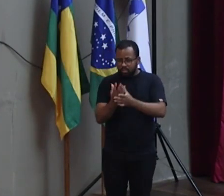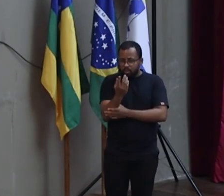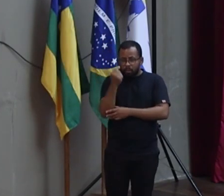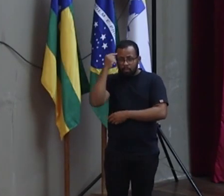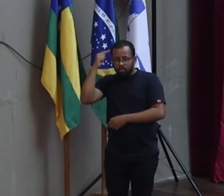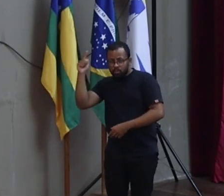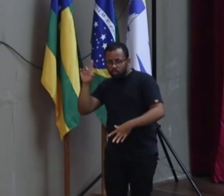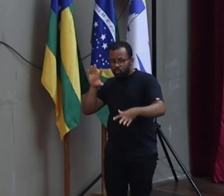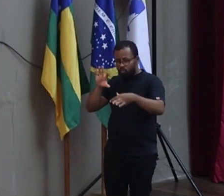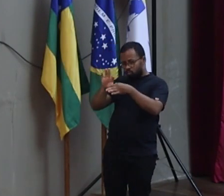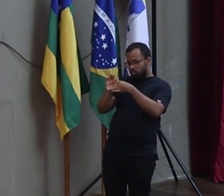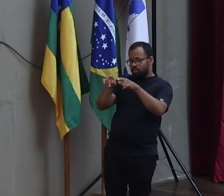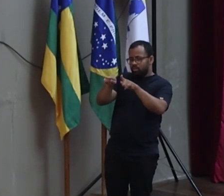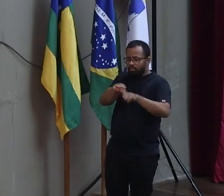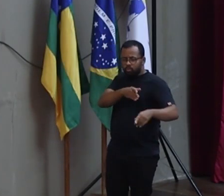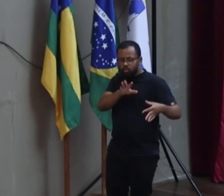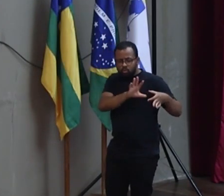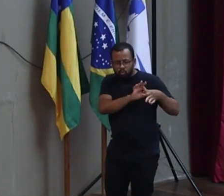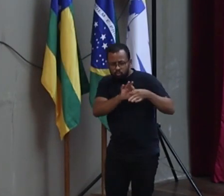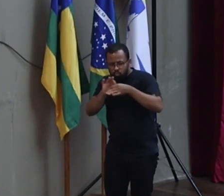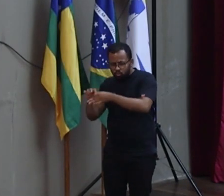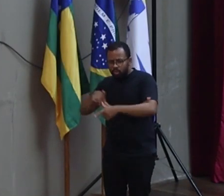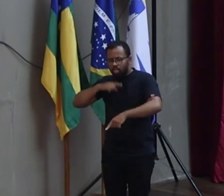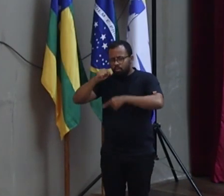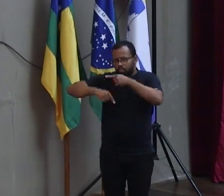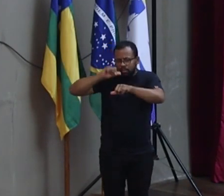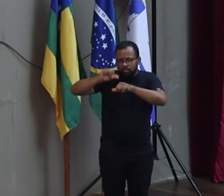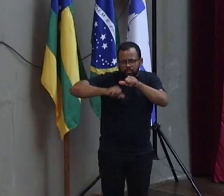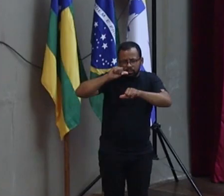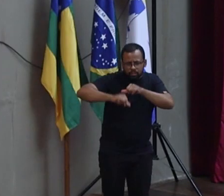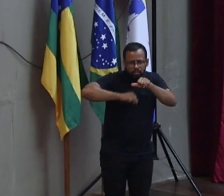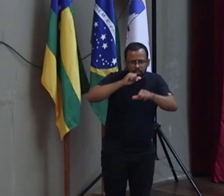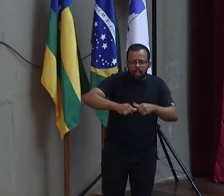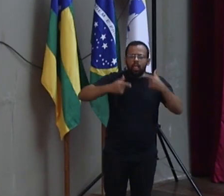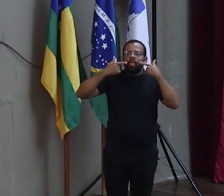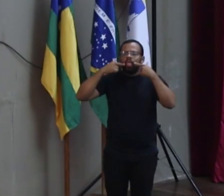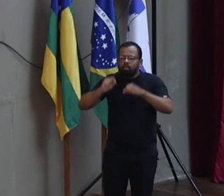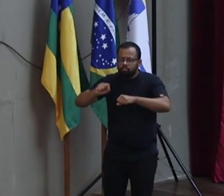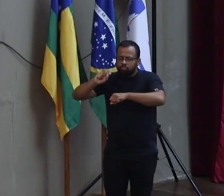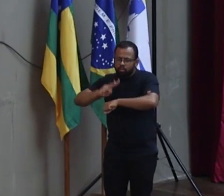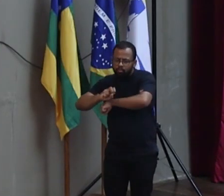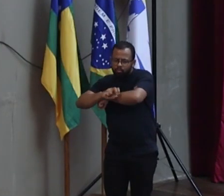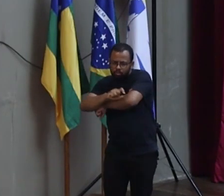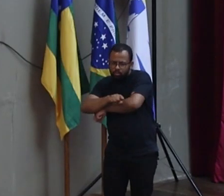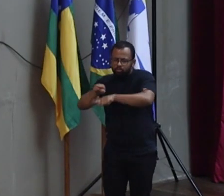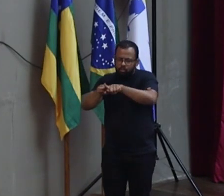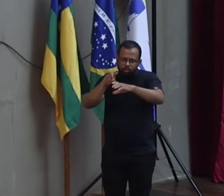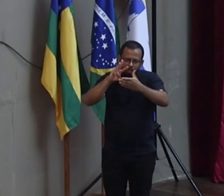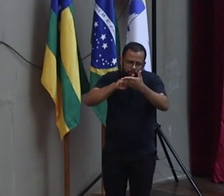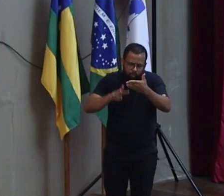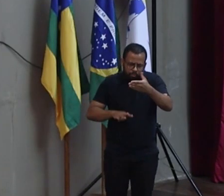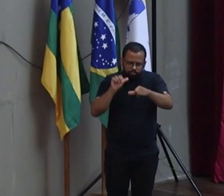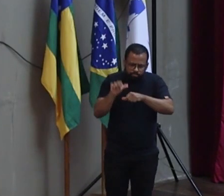pensou coletivamente, e num contexto, né, que após tantas mudanças epistemológicas, tantas mudanças metodológicas,